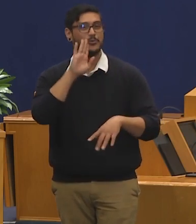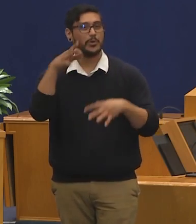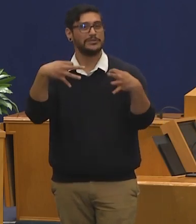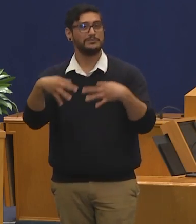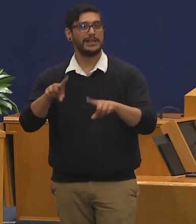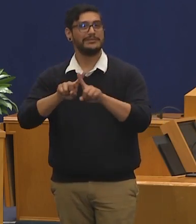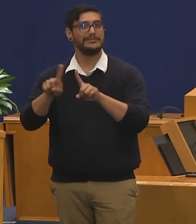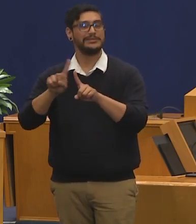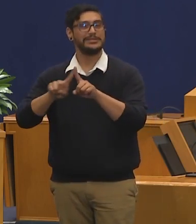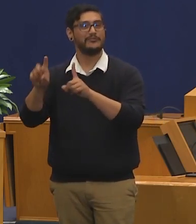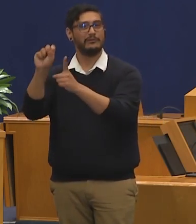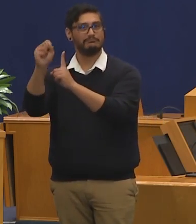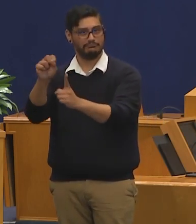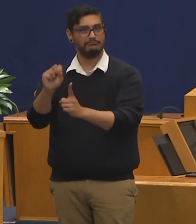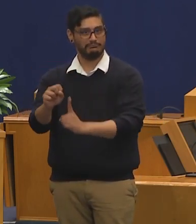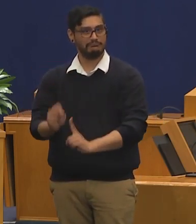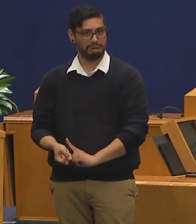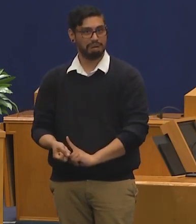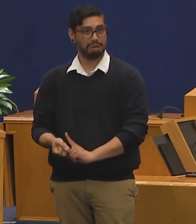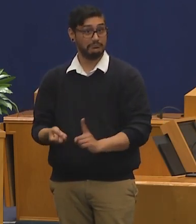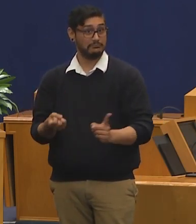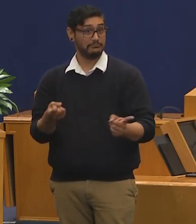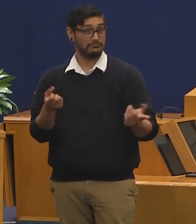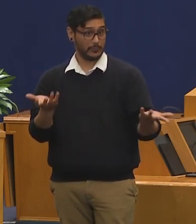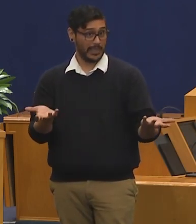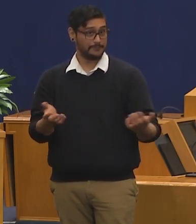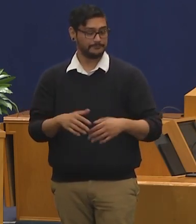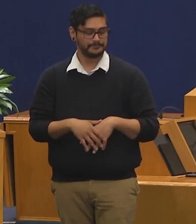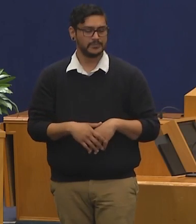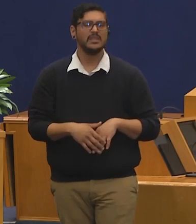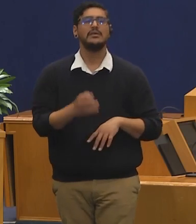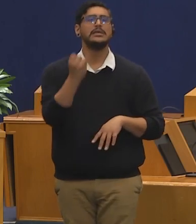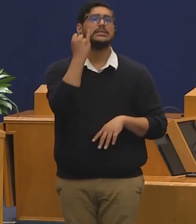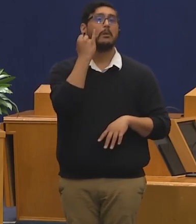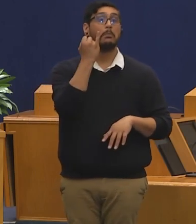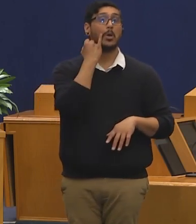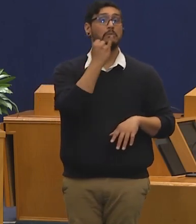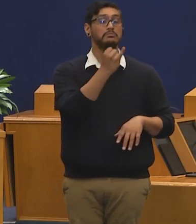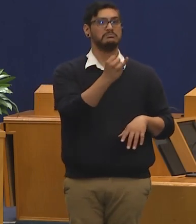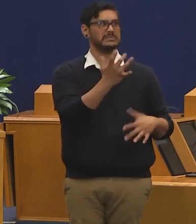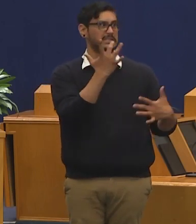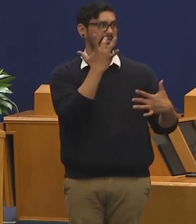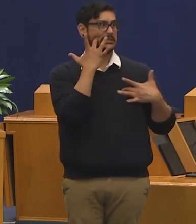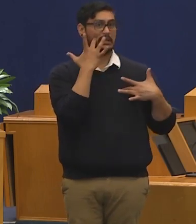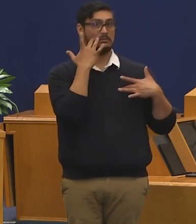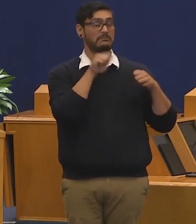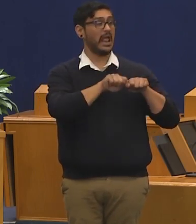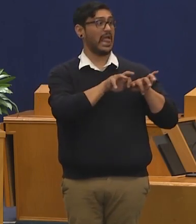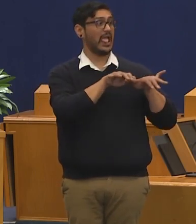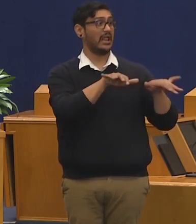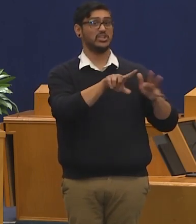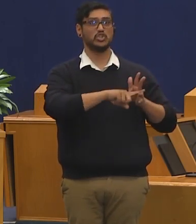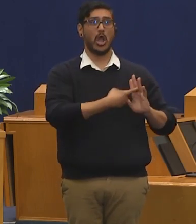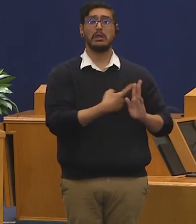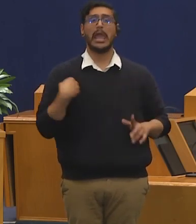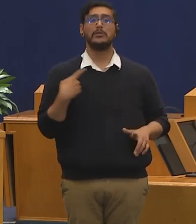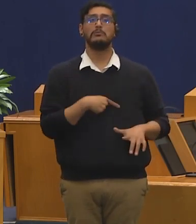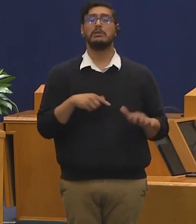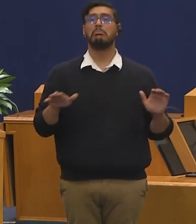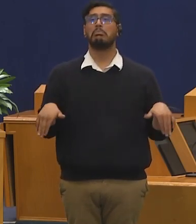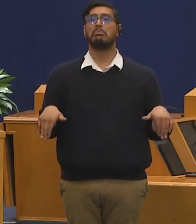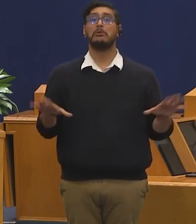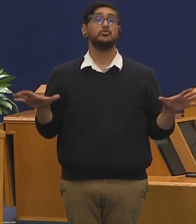Si no habíamos hecho ninguna distancia física, se pueden imaginar que los casos